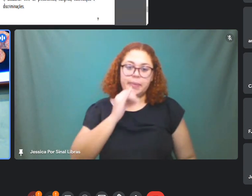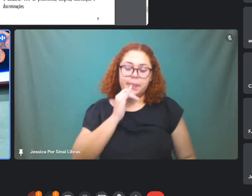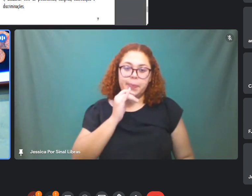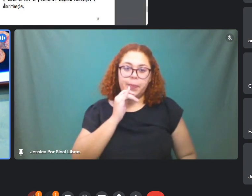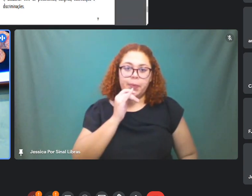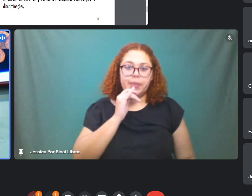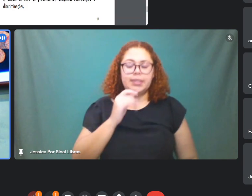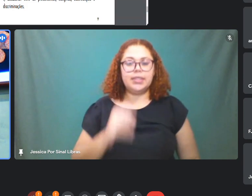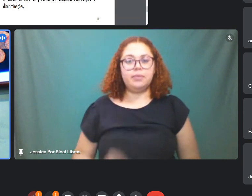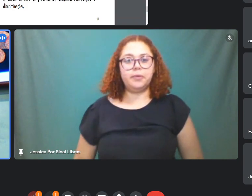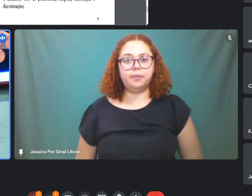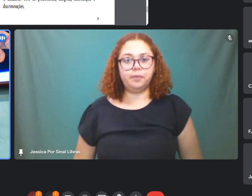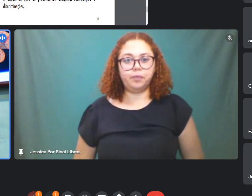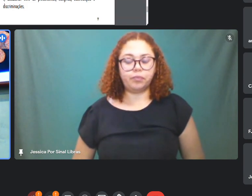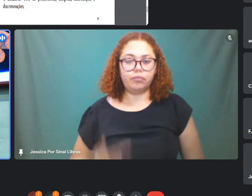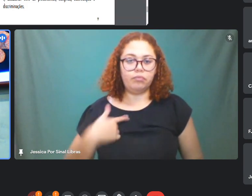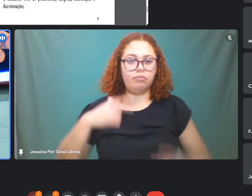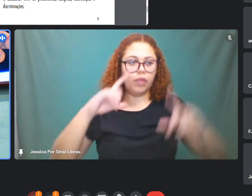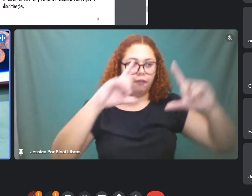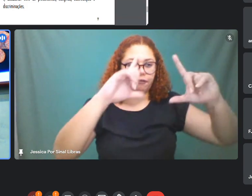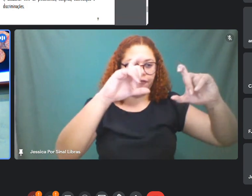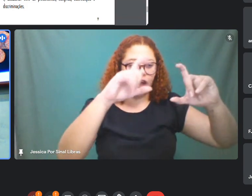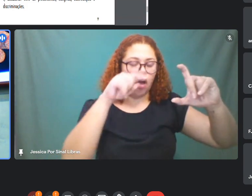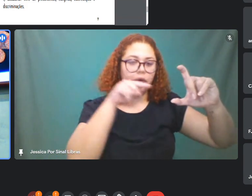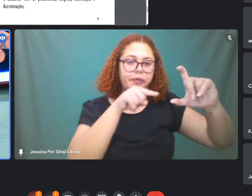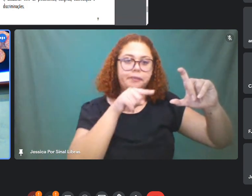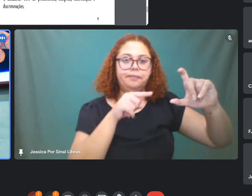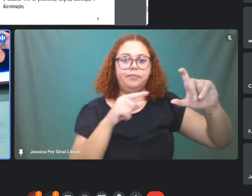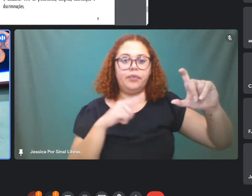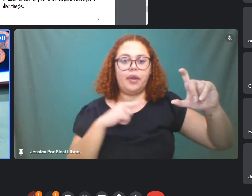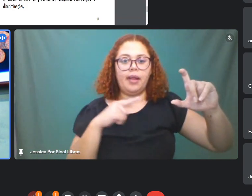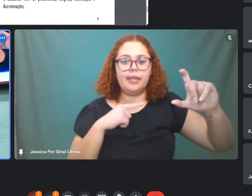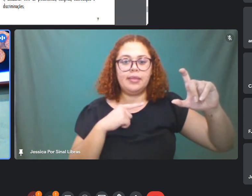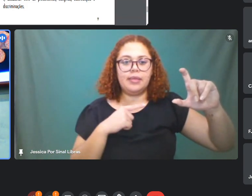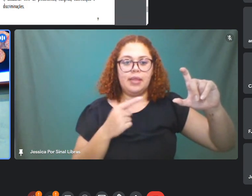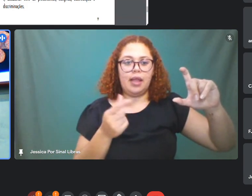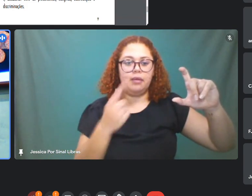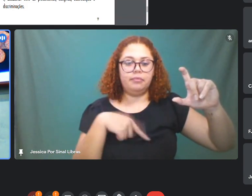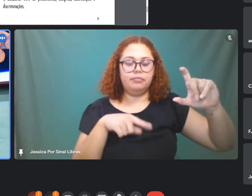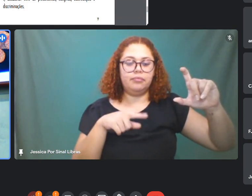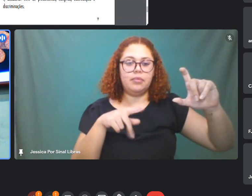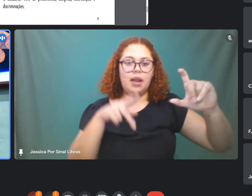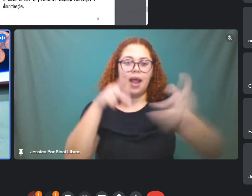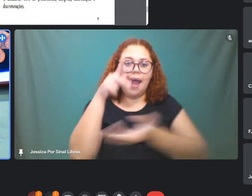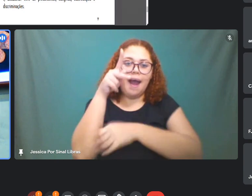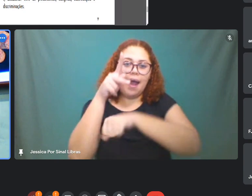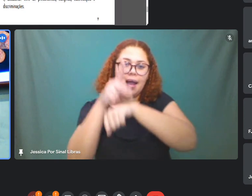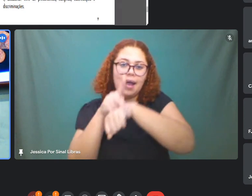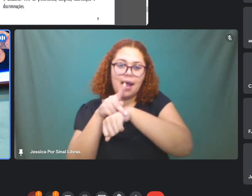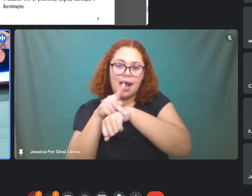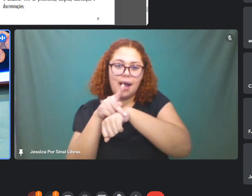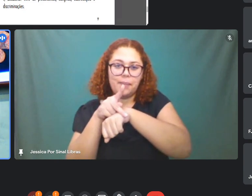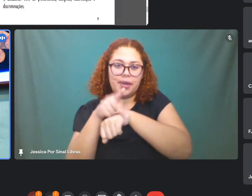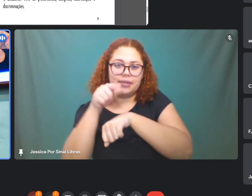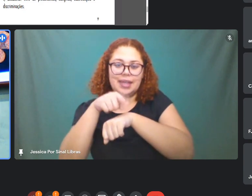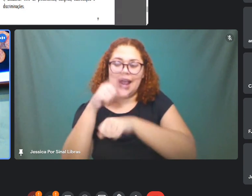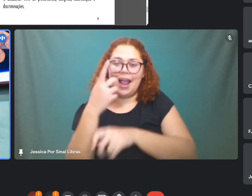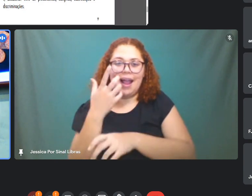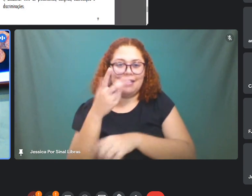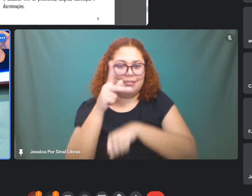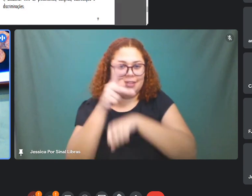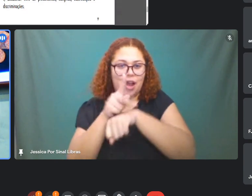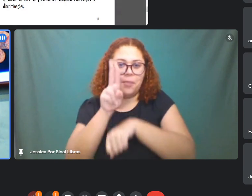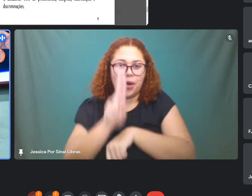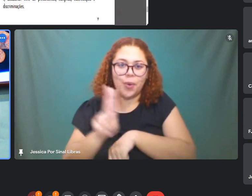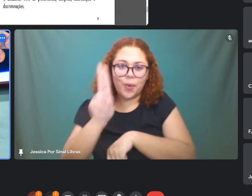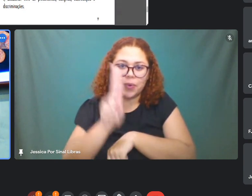Além da fotografia em si, colocar, por exemplo, ao lado a câmera que fez aquela foto, explicar às pessoas como é que acontece